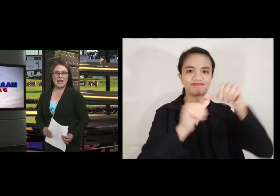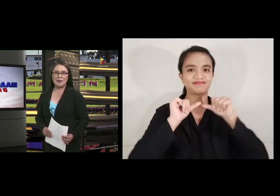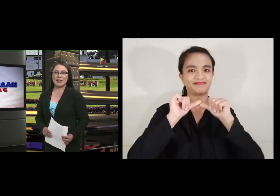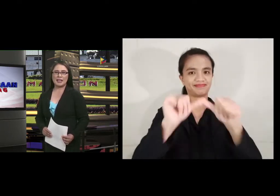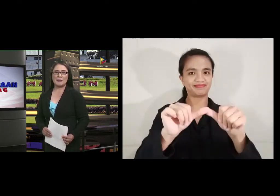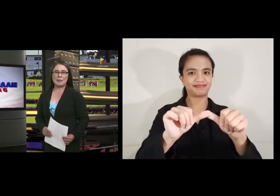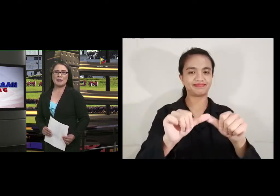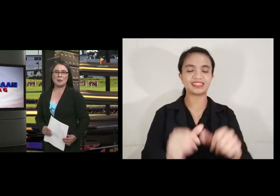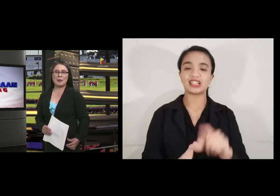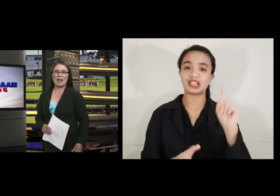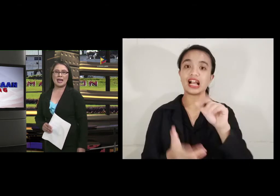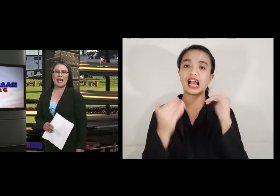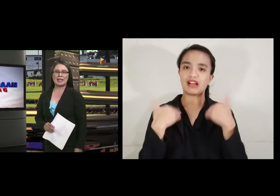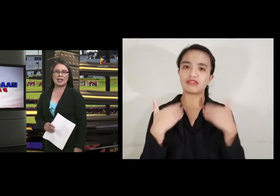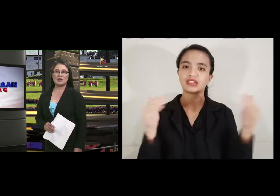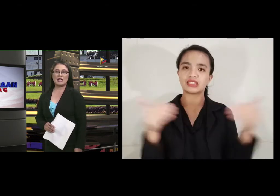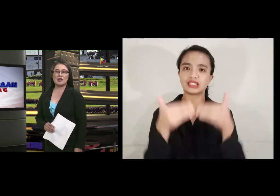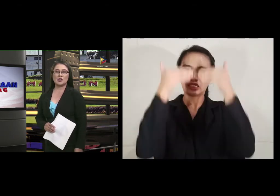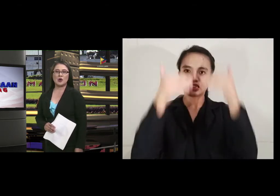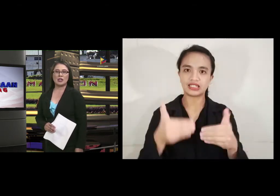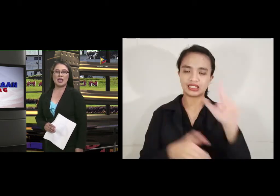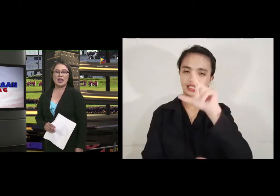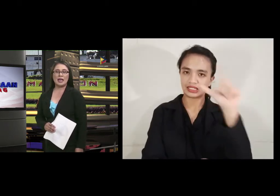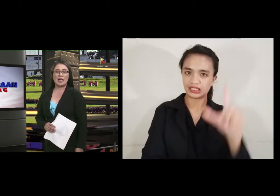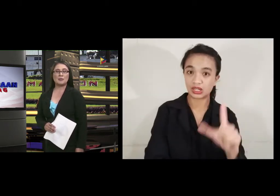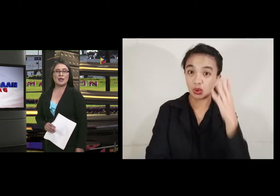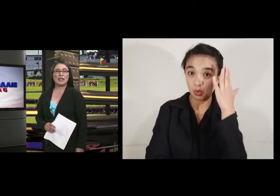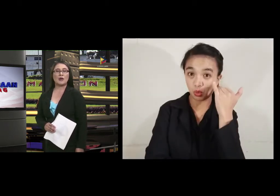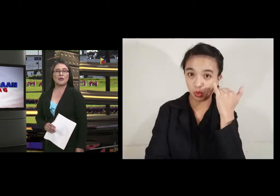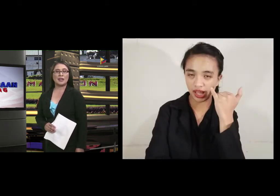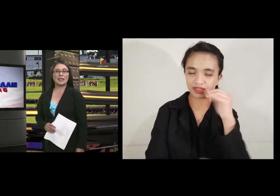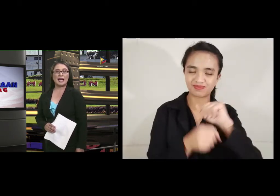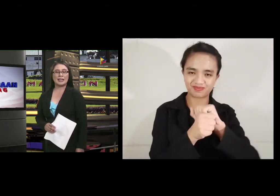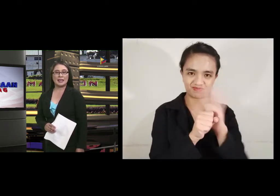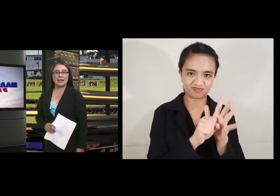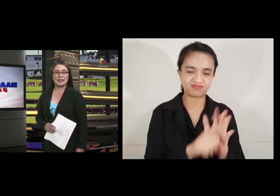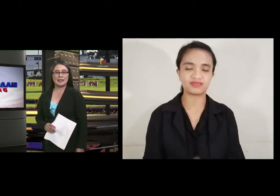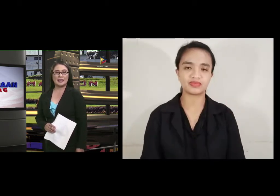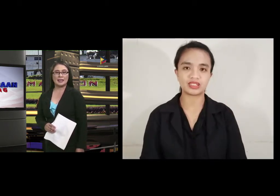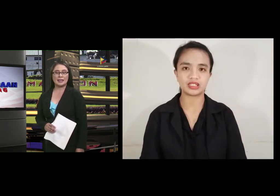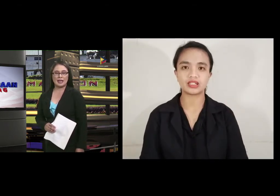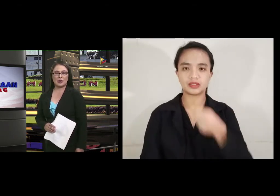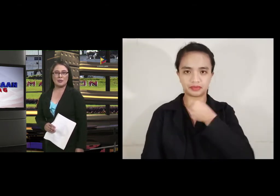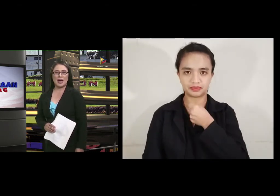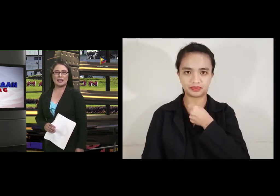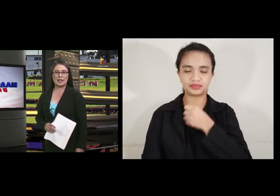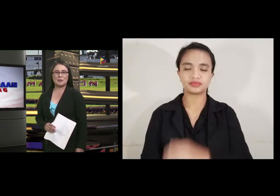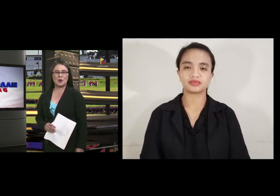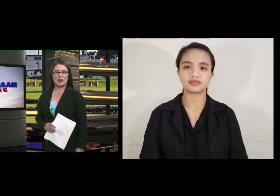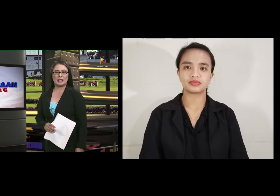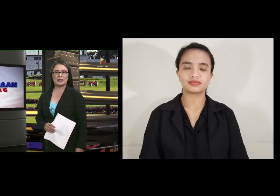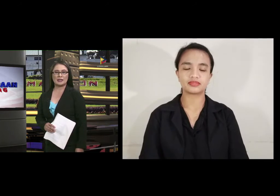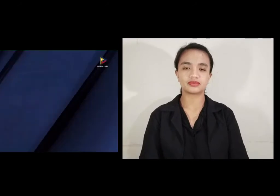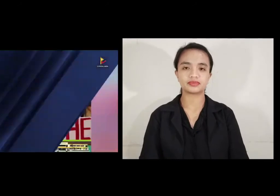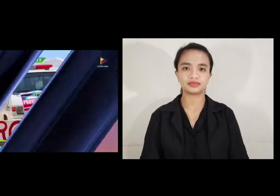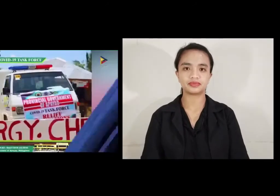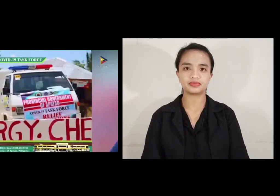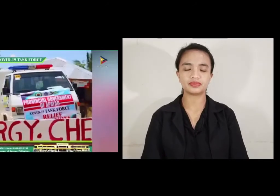operations. Kabayatan ti may papatumpal a lockdown iti Luzon, gapo iti COVID-19. Daytoy man ti